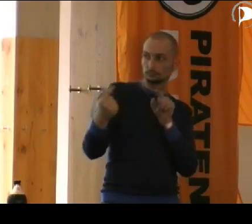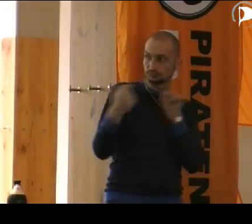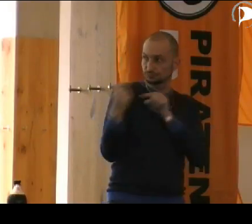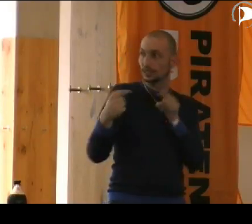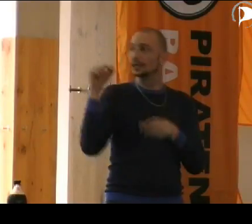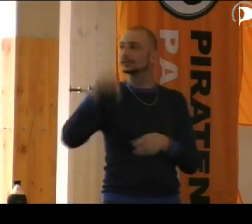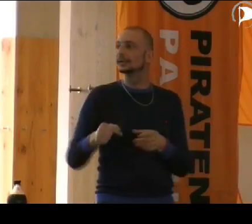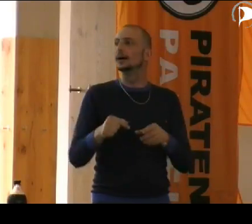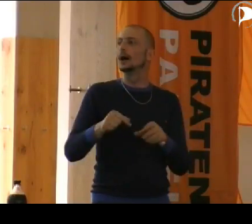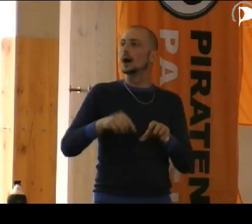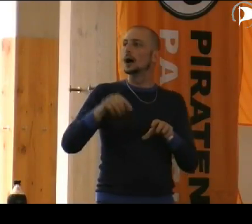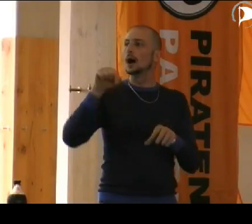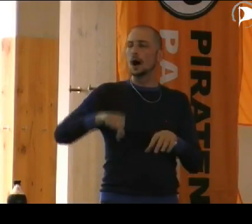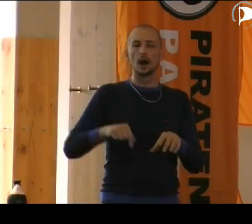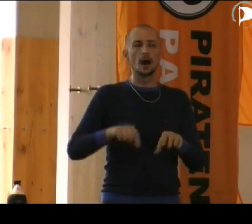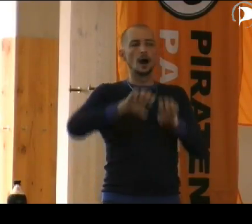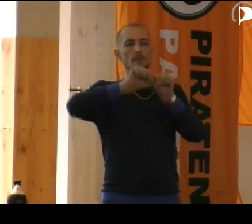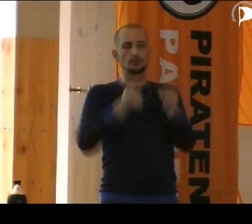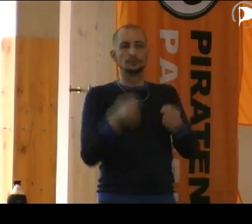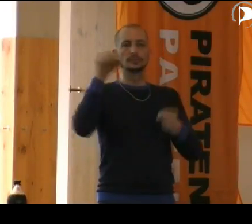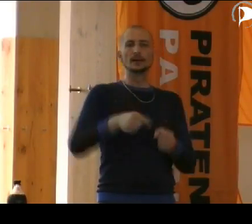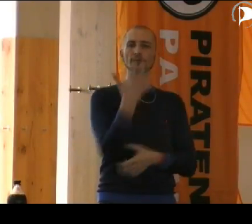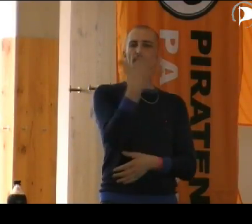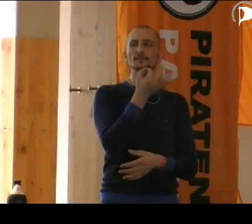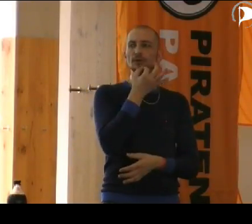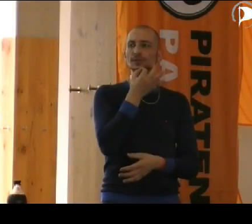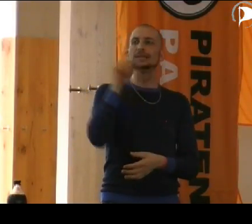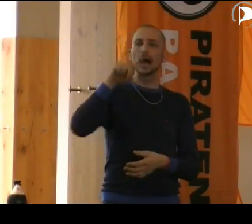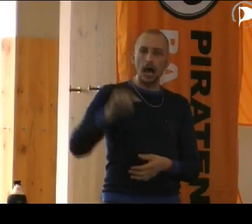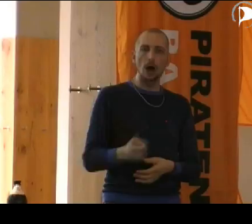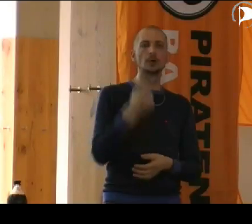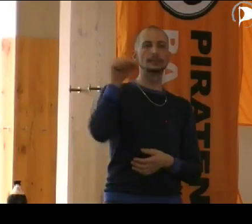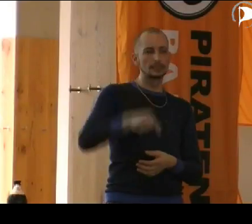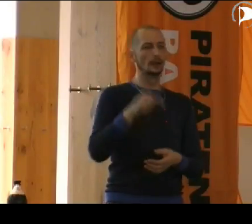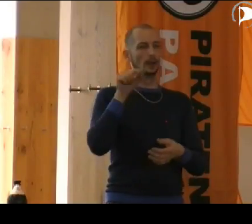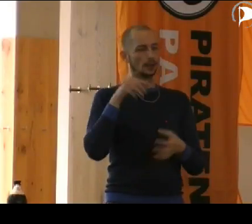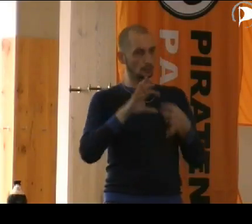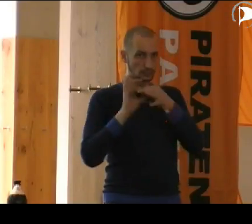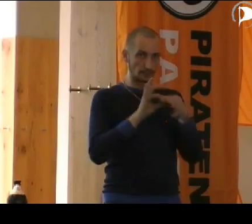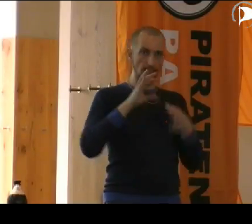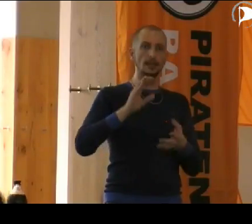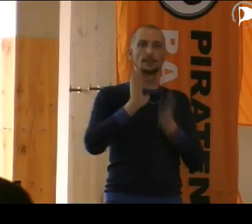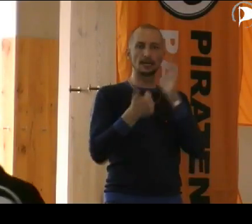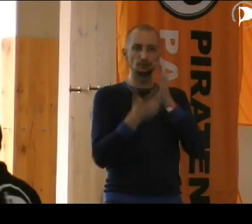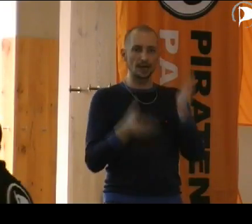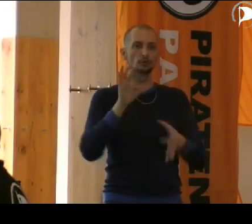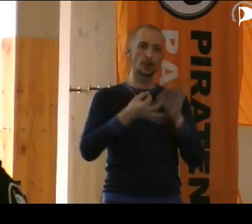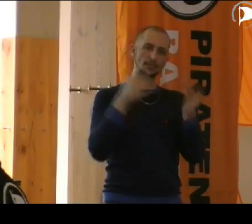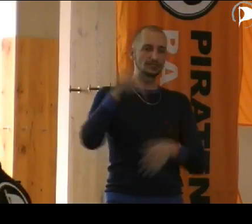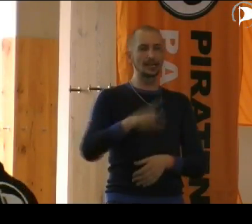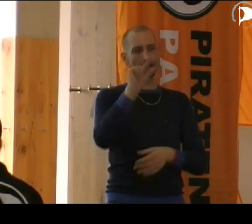unterbrechung der siebenten stelle auf einen link darauf dazu sagt diversen sprachen dolmetscher vielleicht auch eine kleine